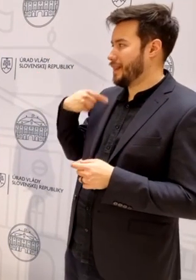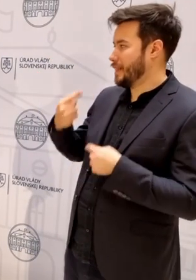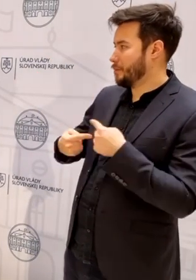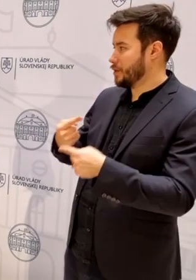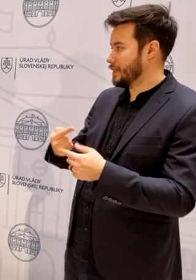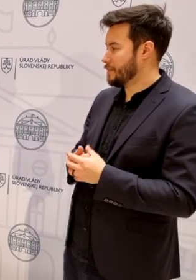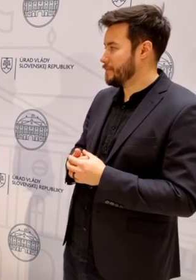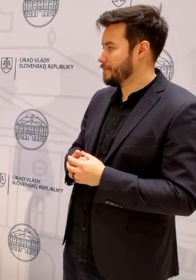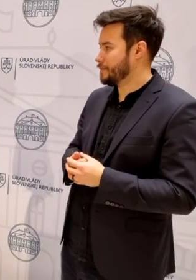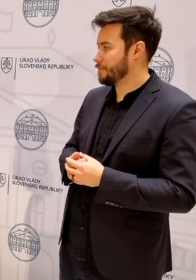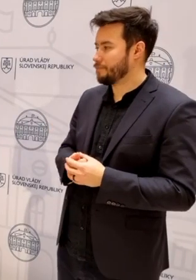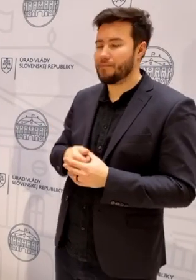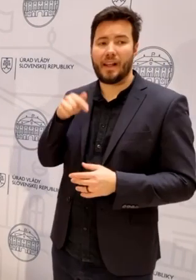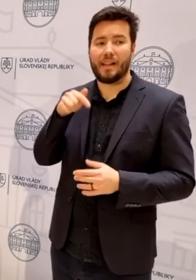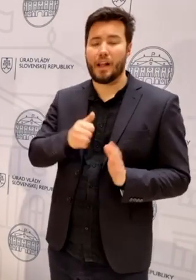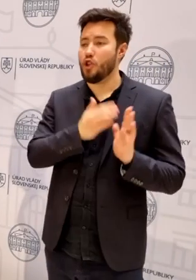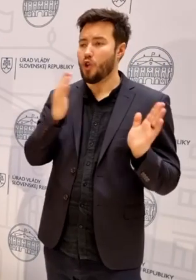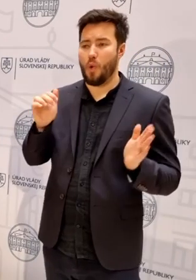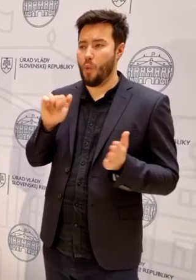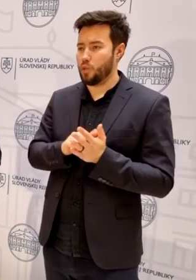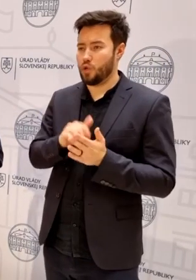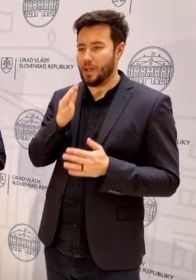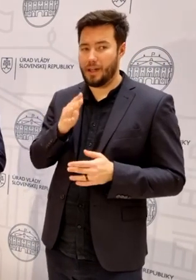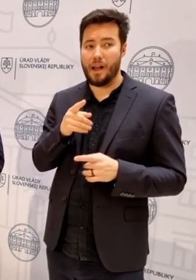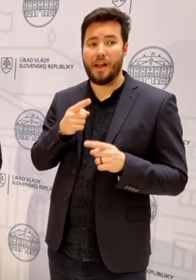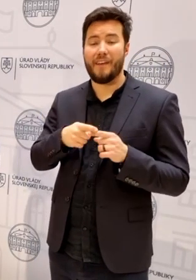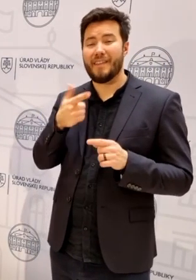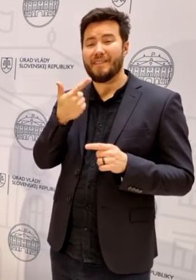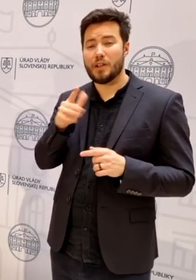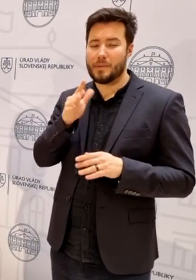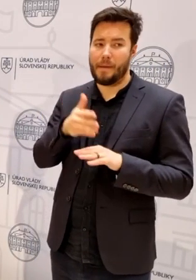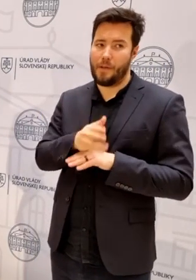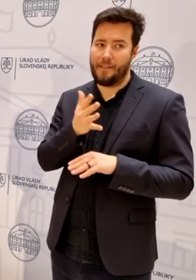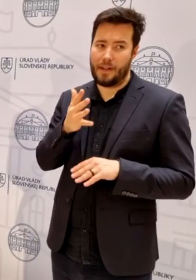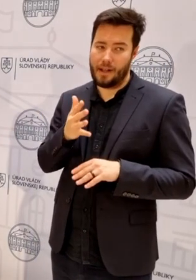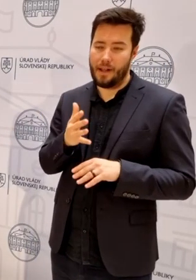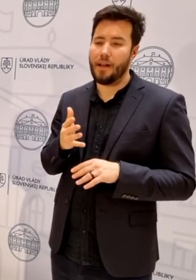V tomto roku určite nie a nie v takejto výške. Takže budeme samozrejme